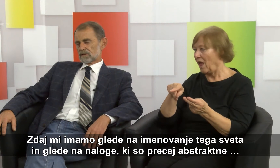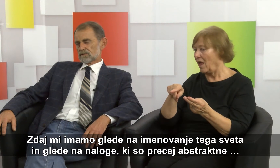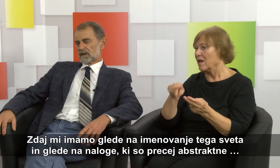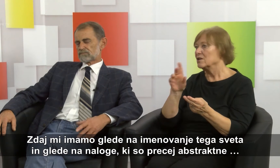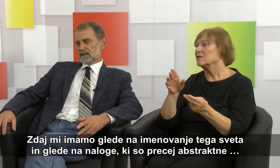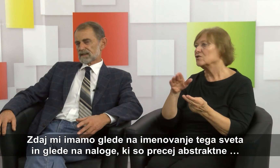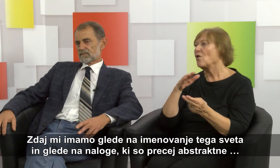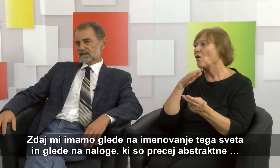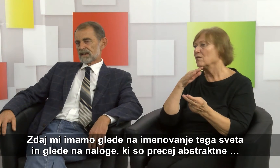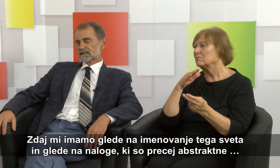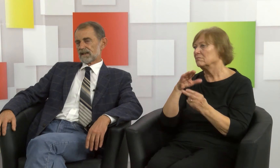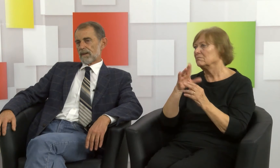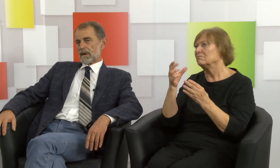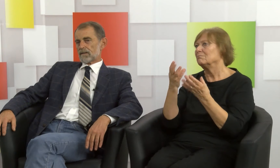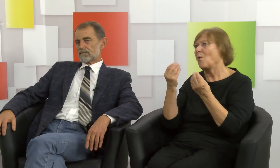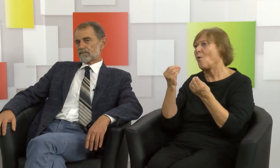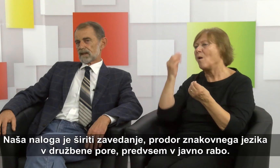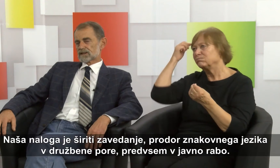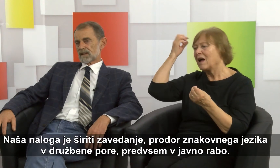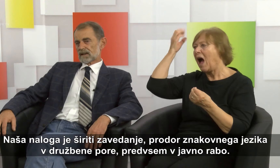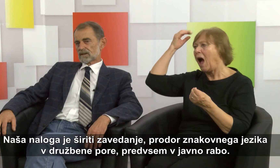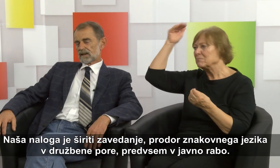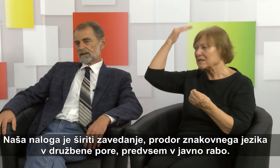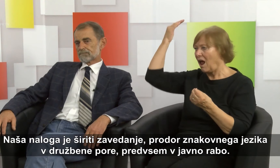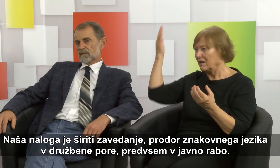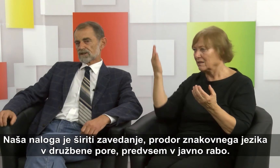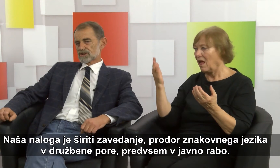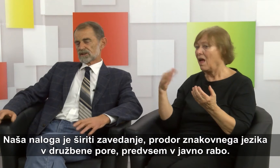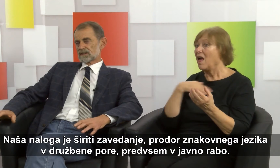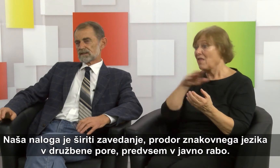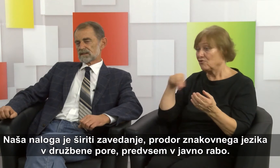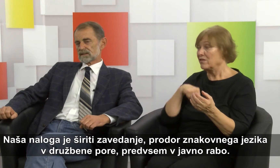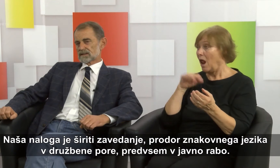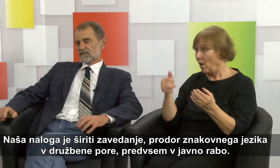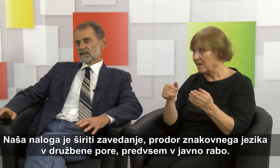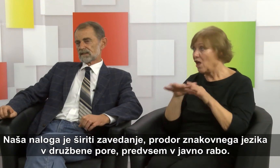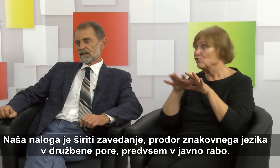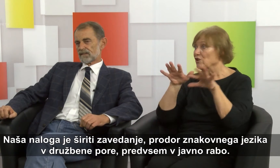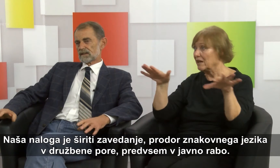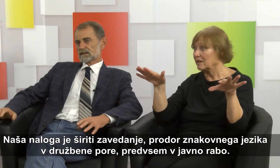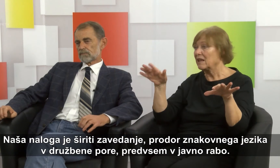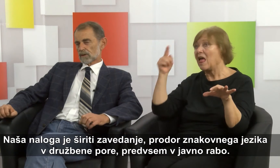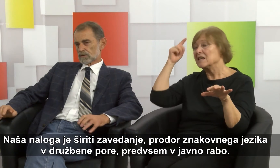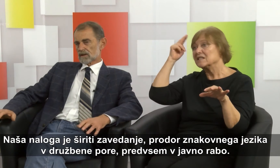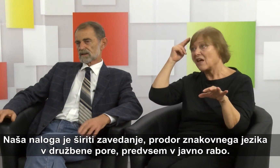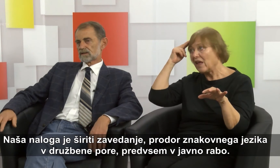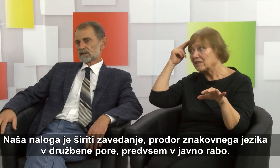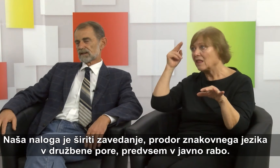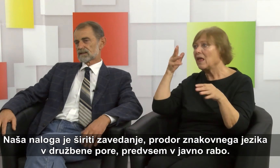dovolj precej abstraktne. Naša naloga je širiti zavedanje, vedanje, prodor znakovnega jezika